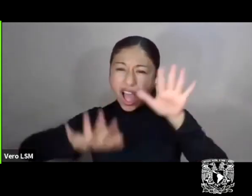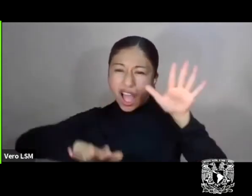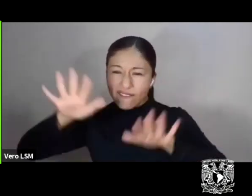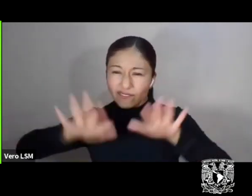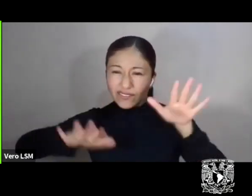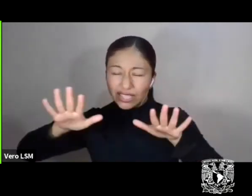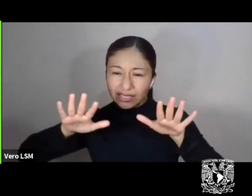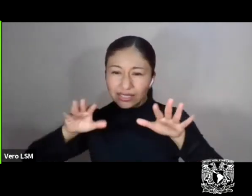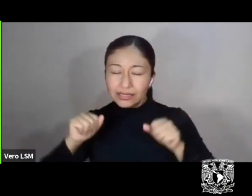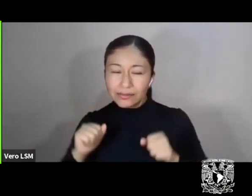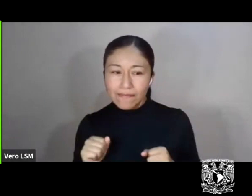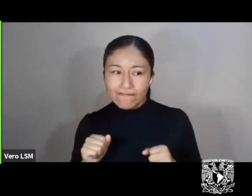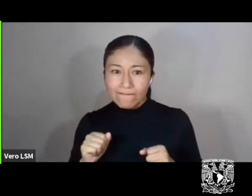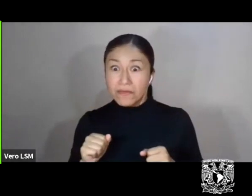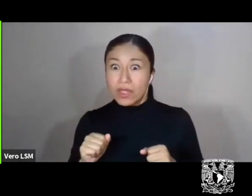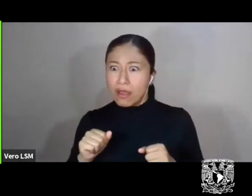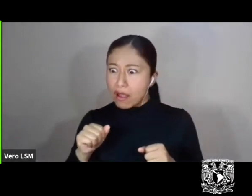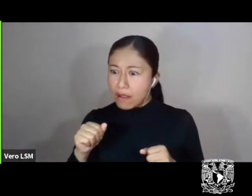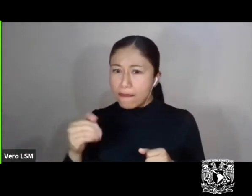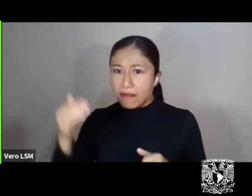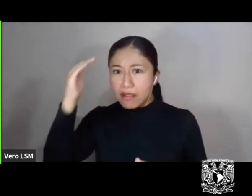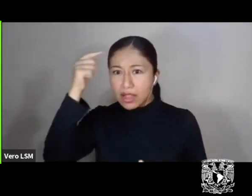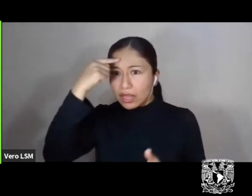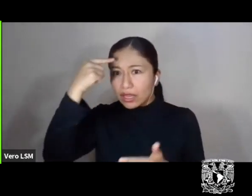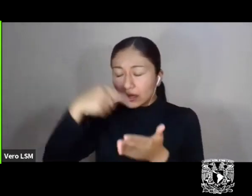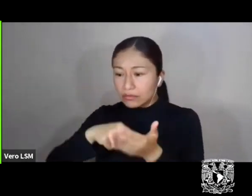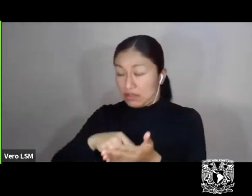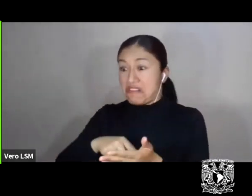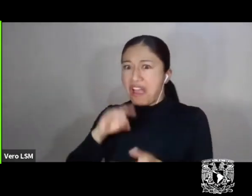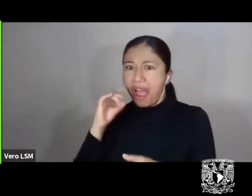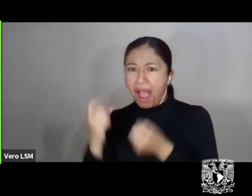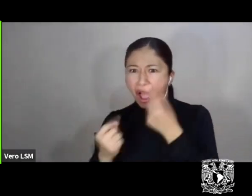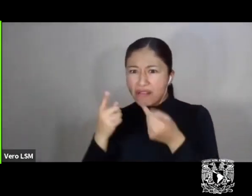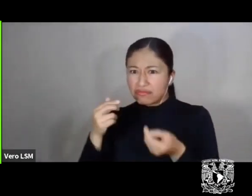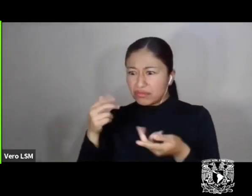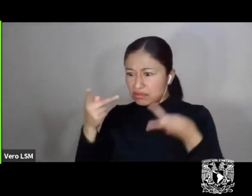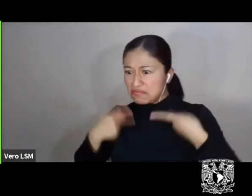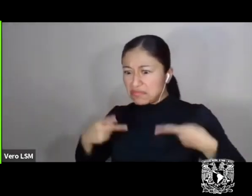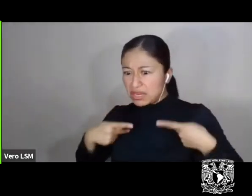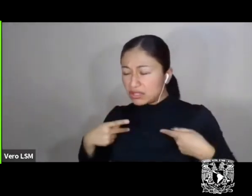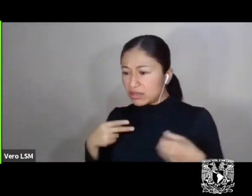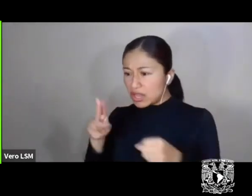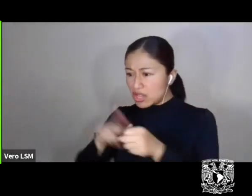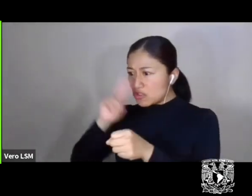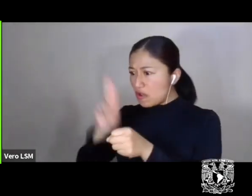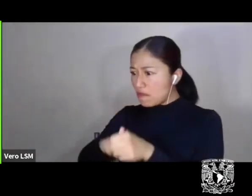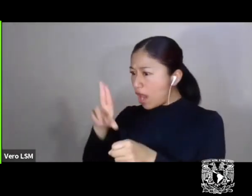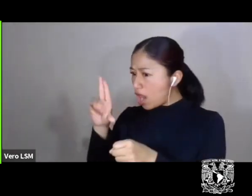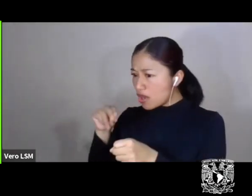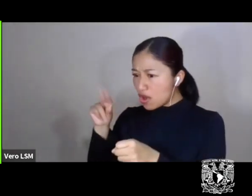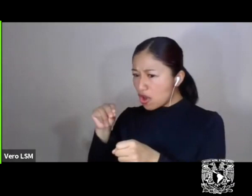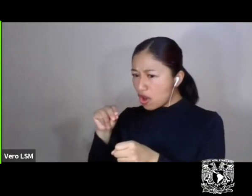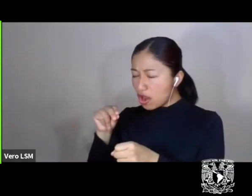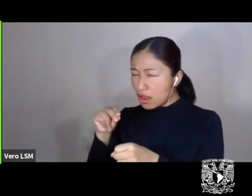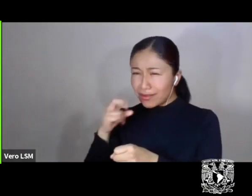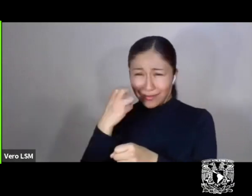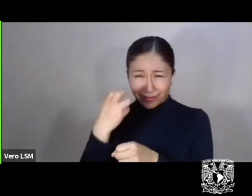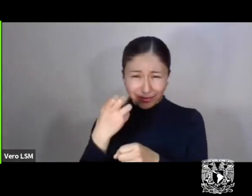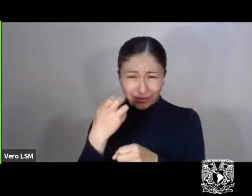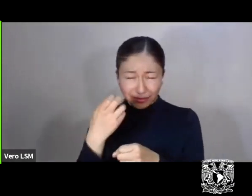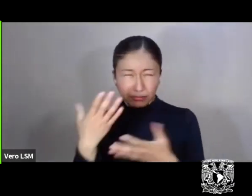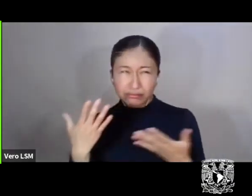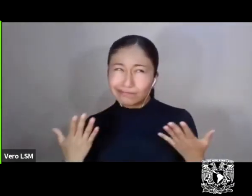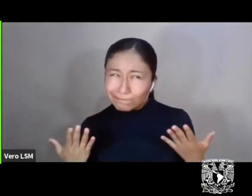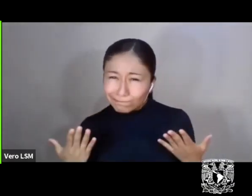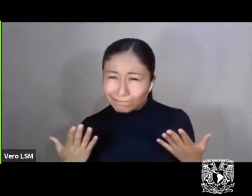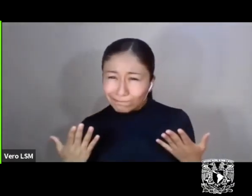Y pensemos qué es lo que implica el dispositivo de la discapacidad. Porque inclusión, bueno,